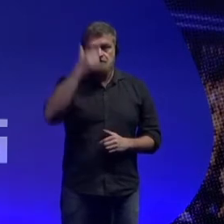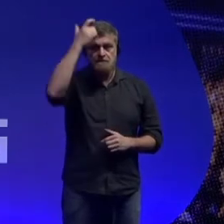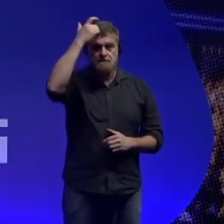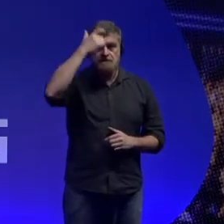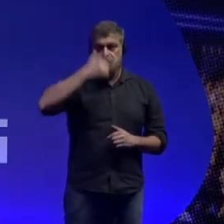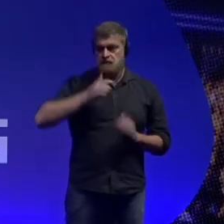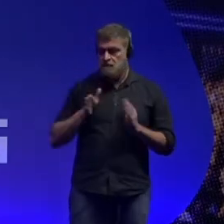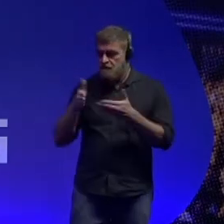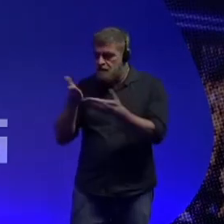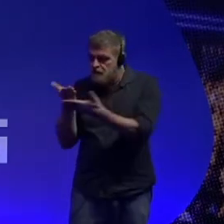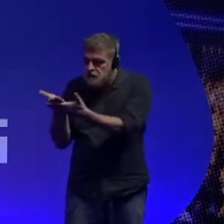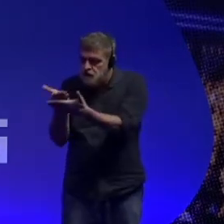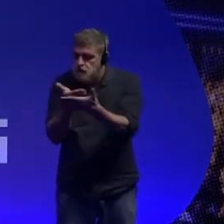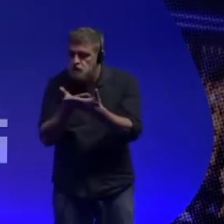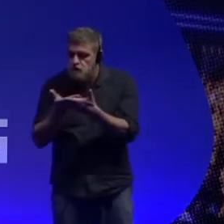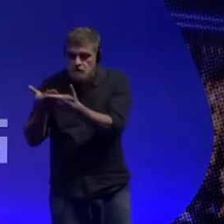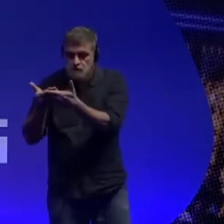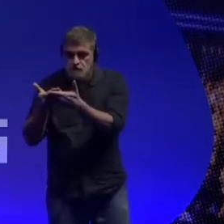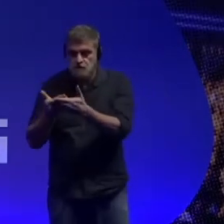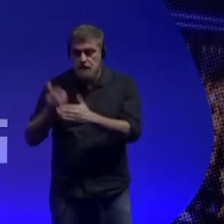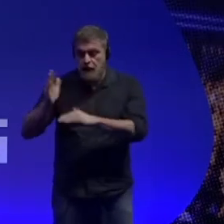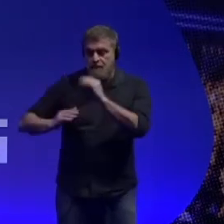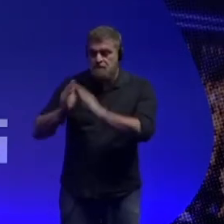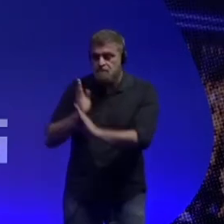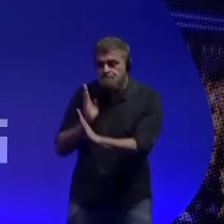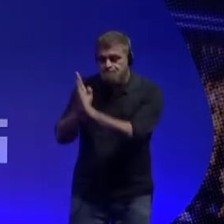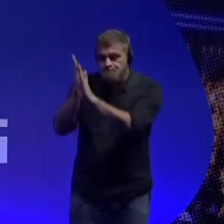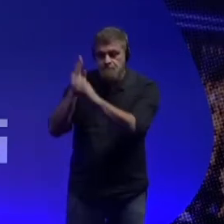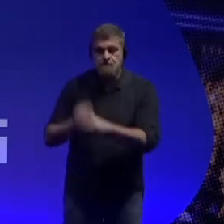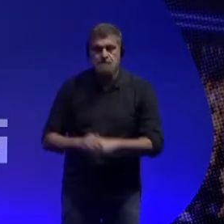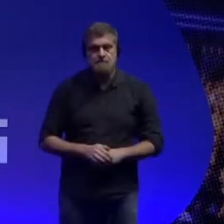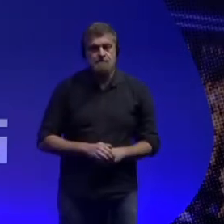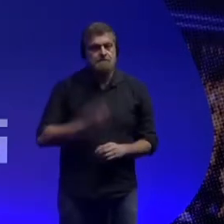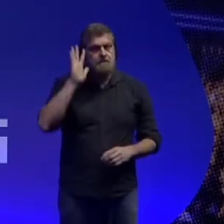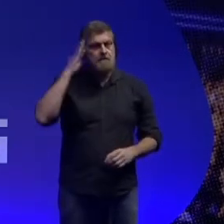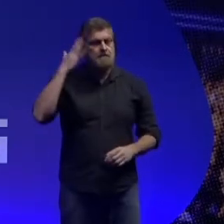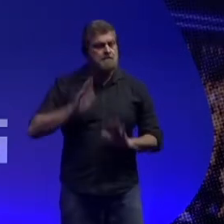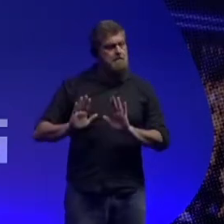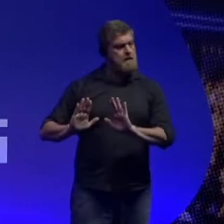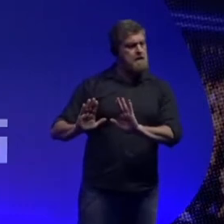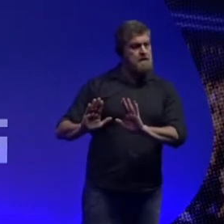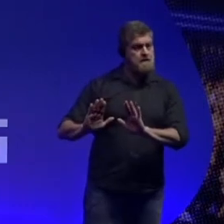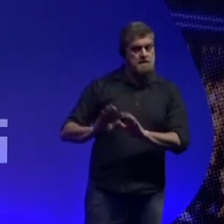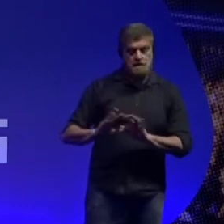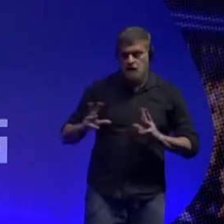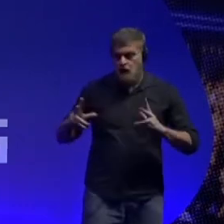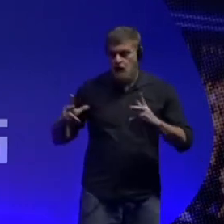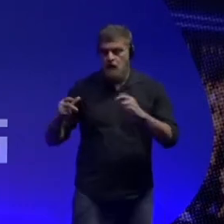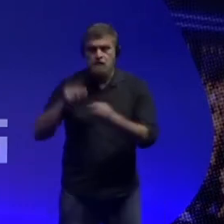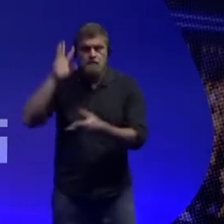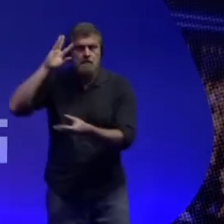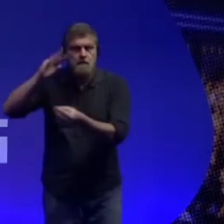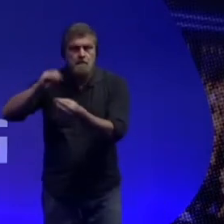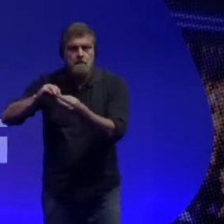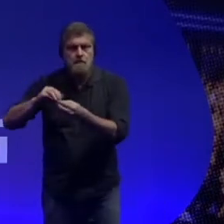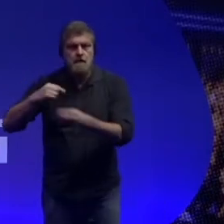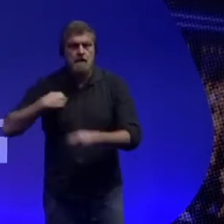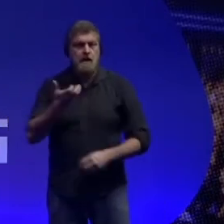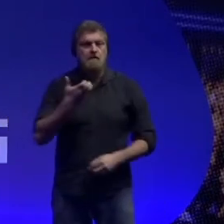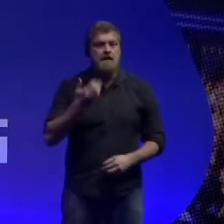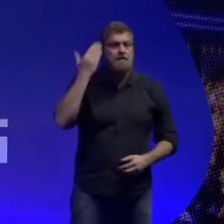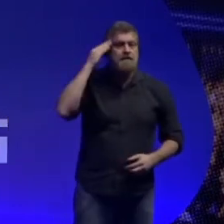não em estudos e iniciativas que eu achei. Eu resolvi, peraí, então se todo mundo está chegando nessa conclusão, deixa eu chegar nessa conclusão